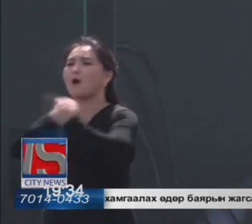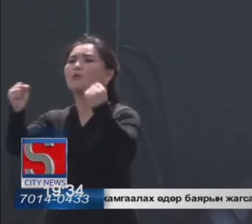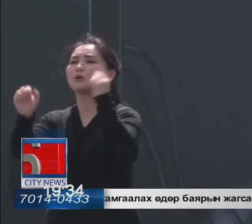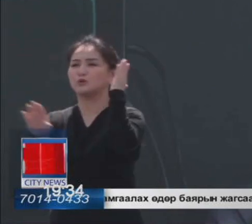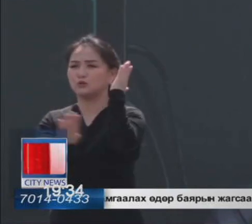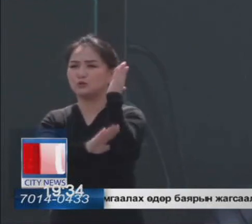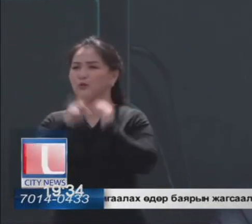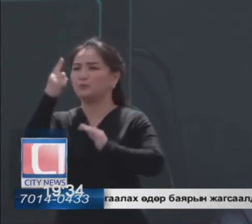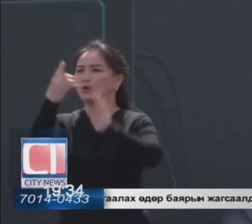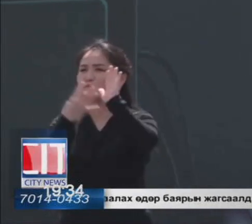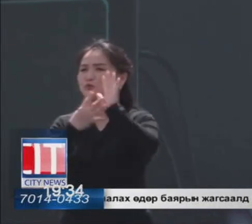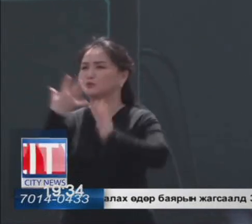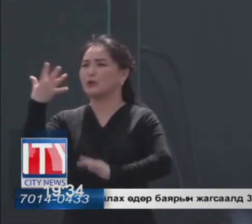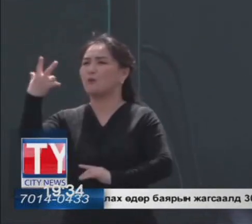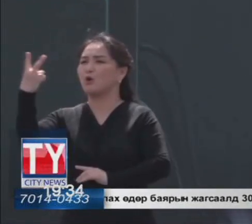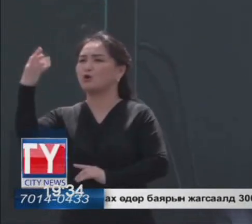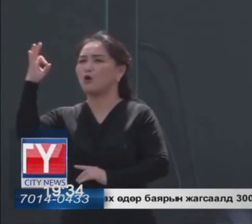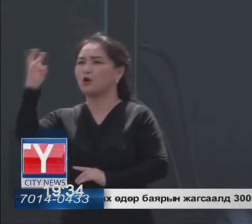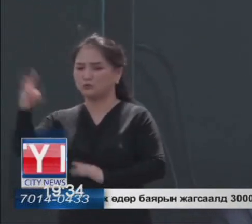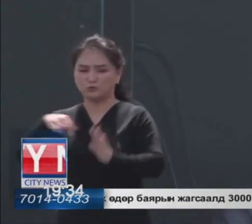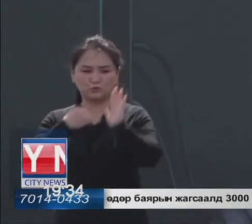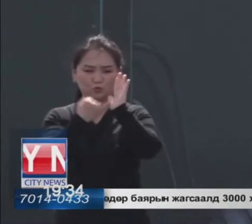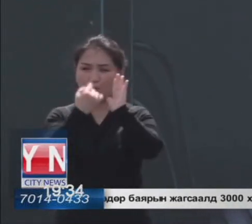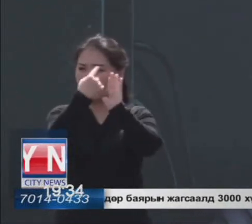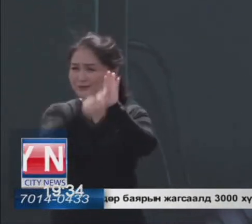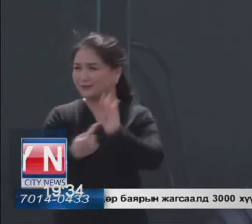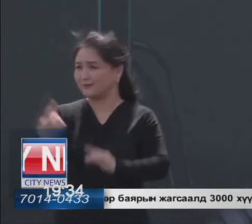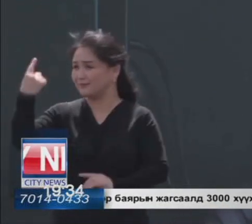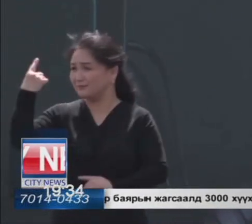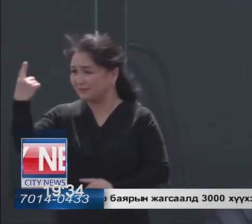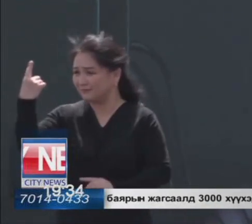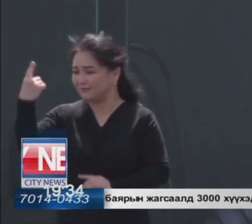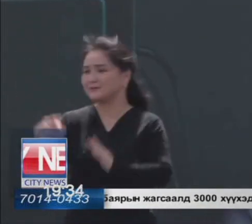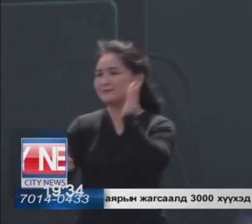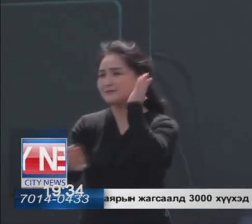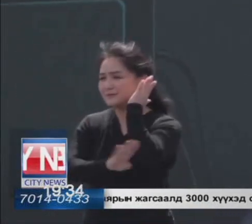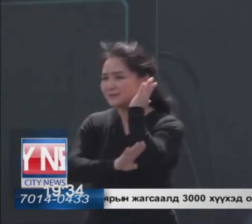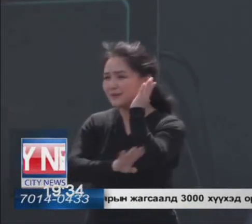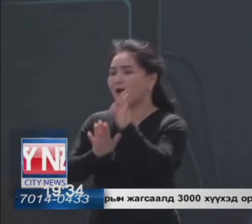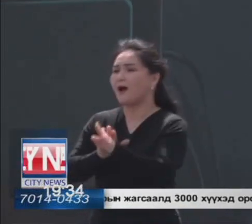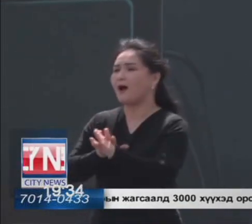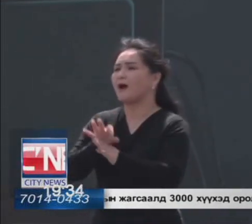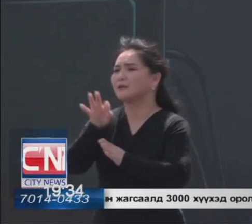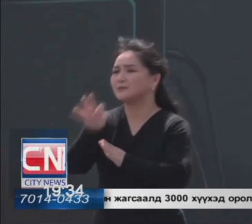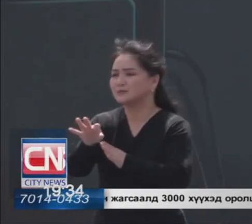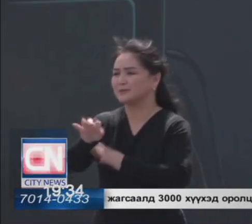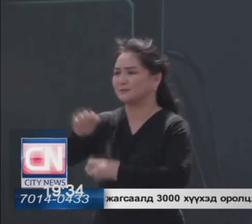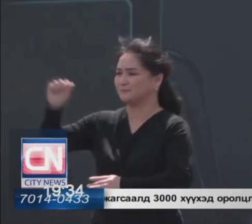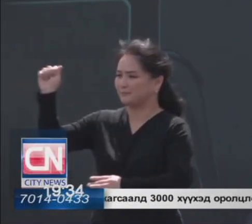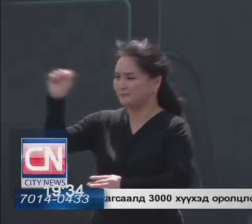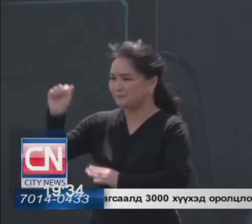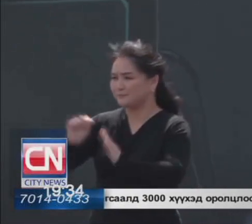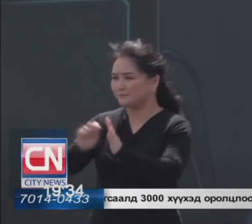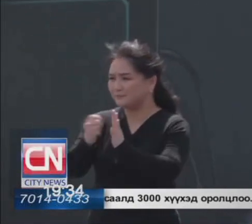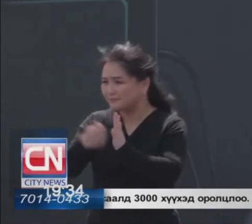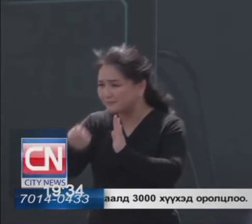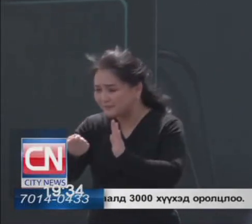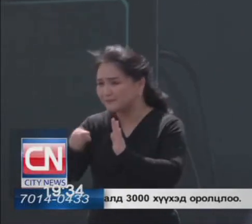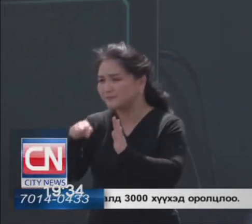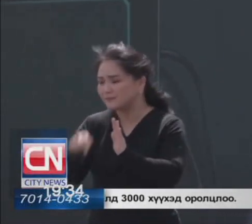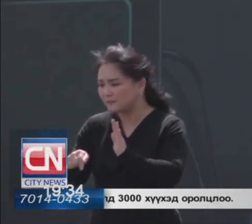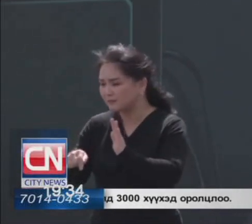болгон 1952 оны 6 сарын 1-ний өдөр албан ёсоор тэмдэглэж эхэлснээс